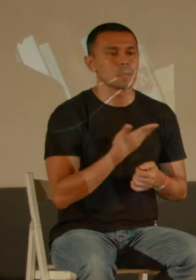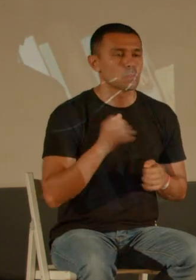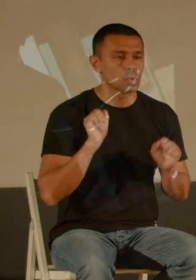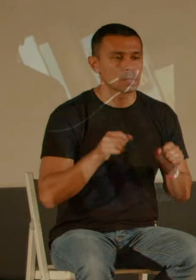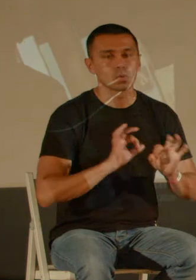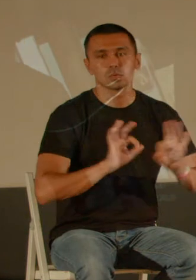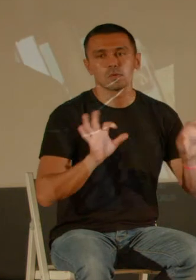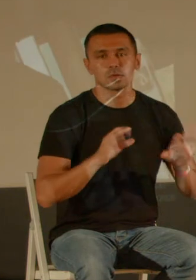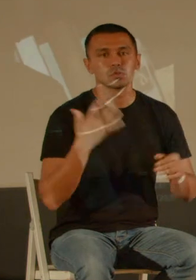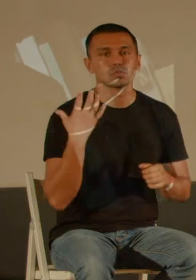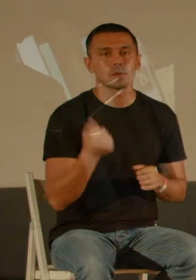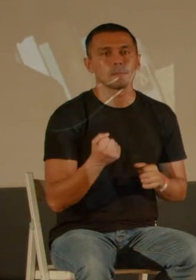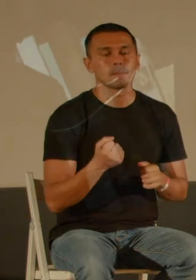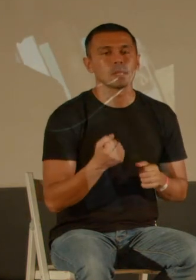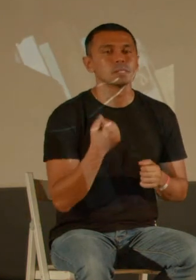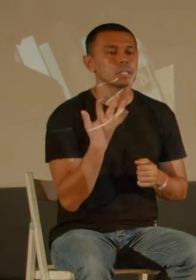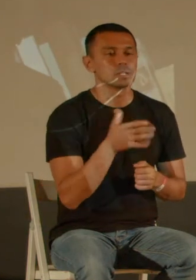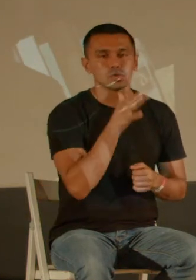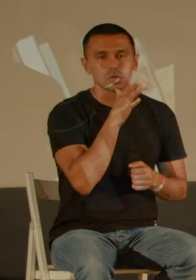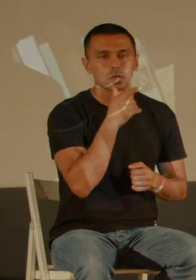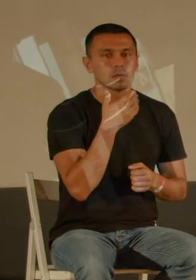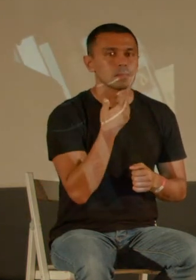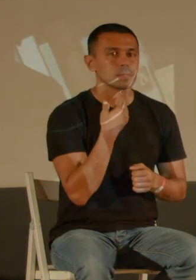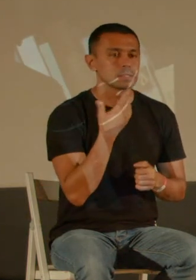би розповісти ще?